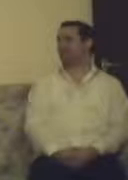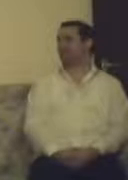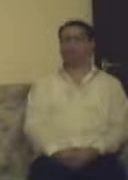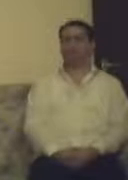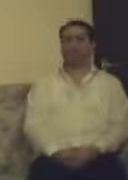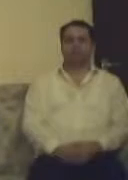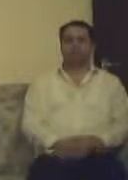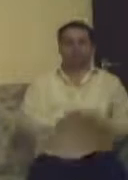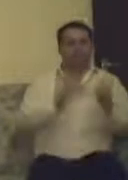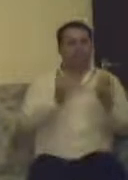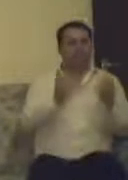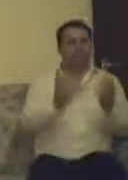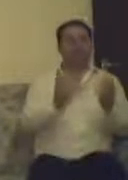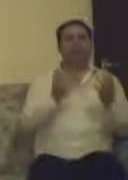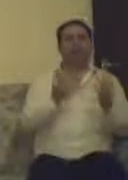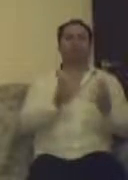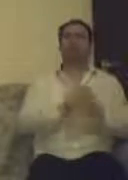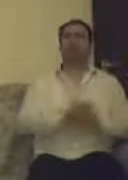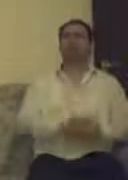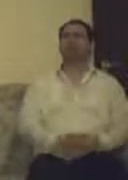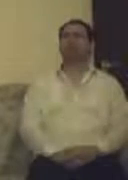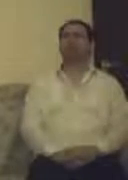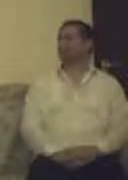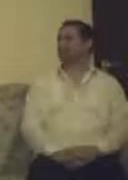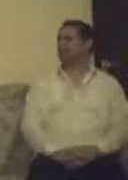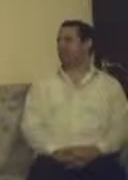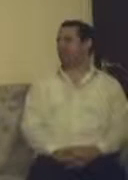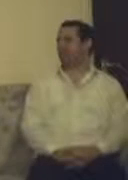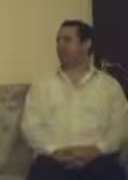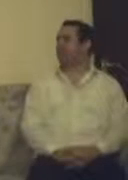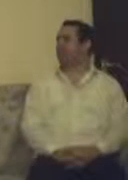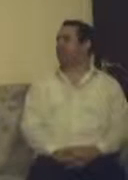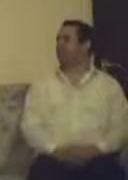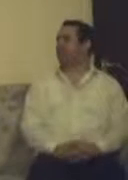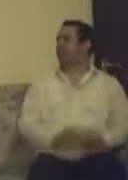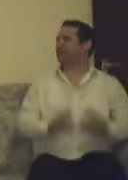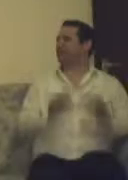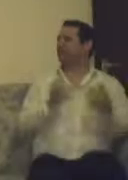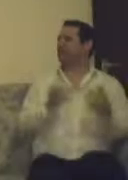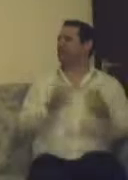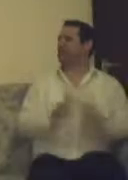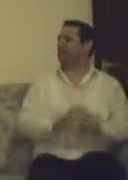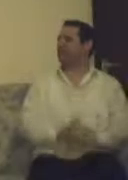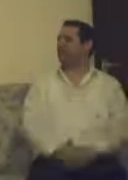veșnică. Dumnezeu în adevăr n-a trimis pe Fiul Său în lume ca să judece